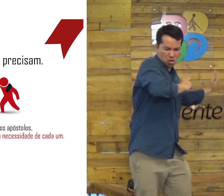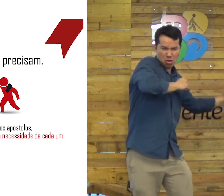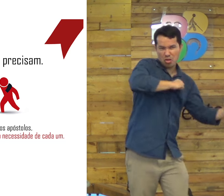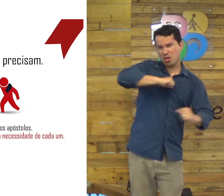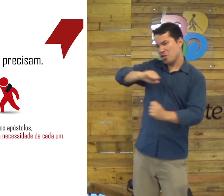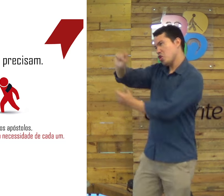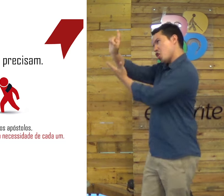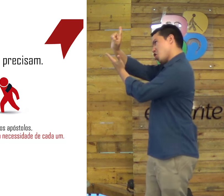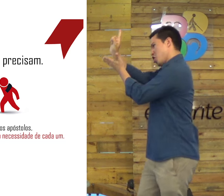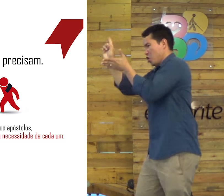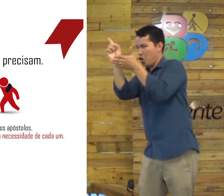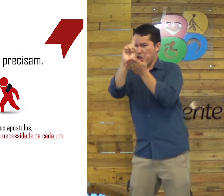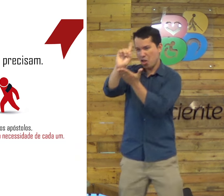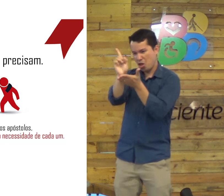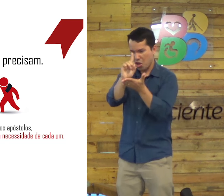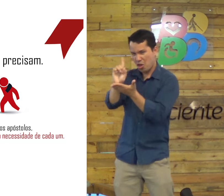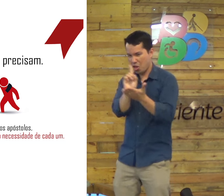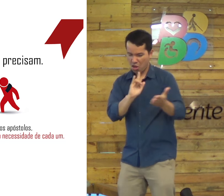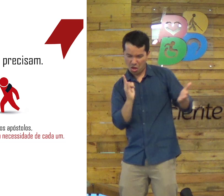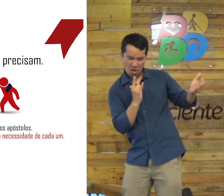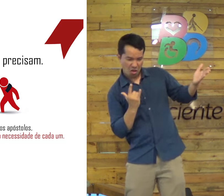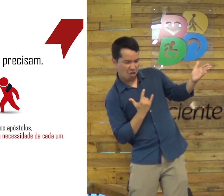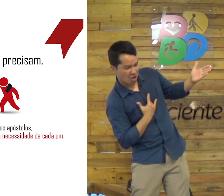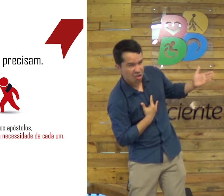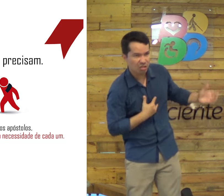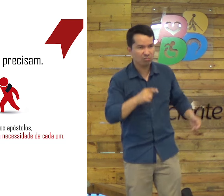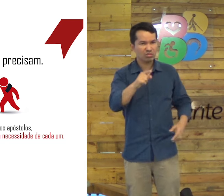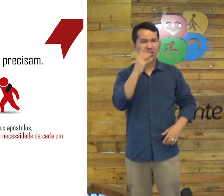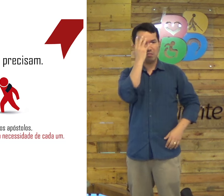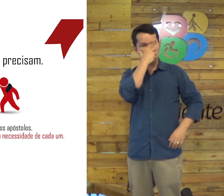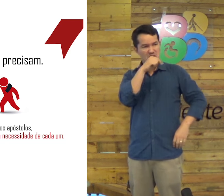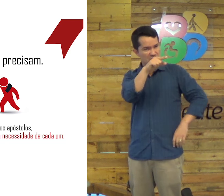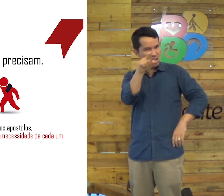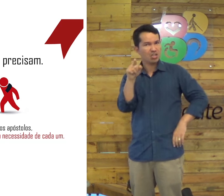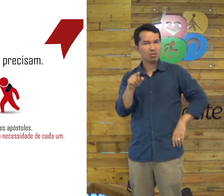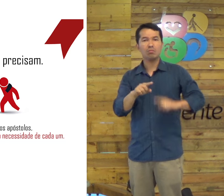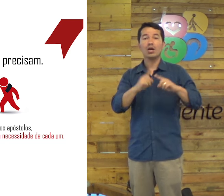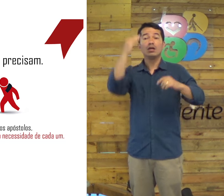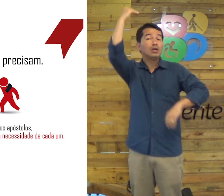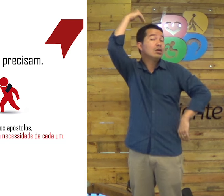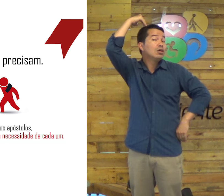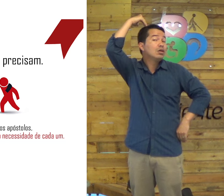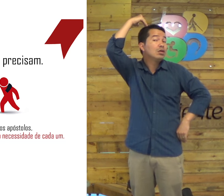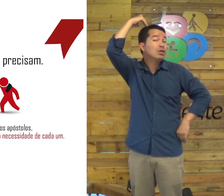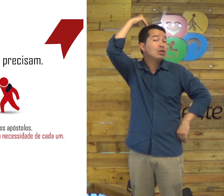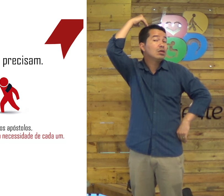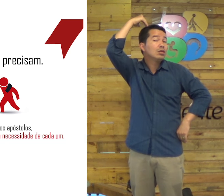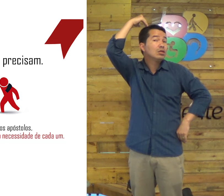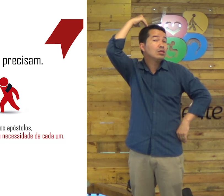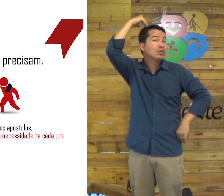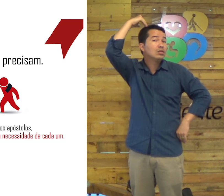que ama a Deus, e aquela isso e aquilo, e faz uma coisa bonita, ai, que poético, mas o seu coração é de verdade?